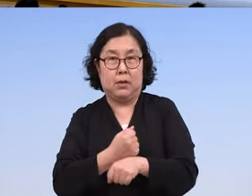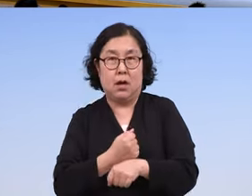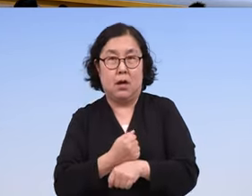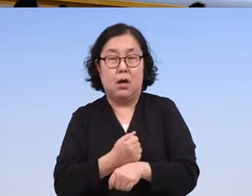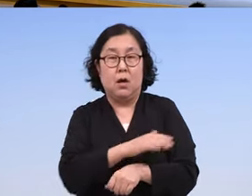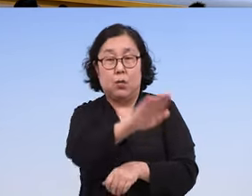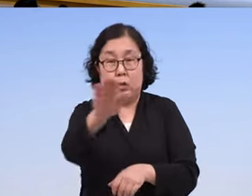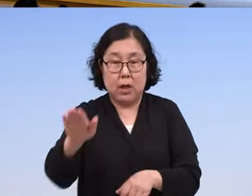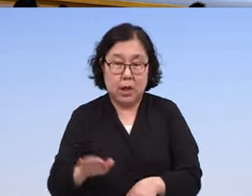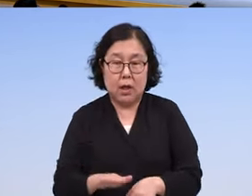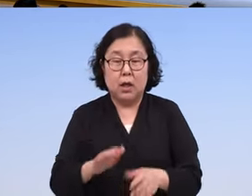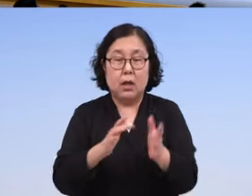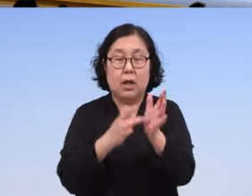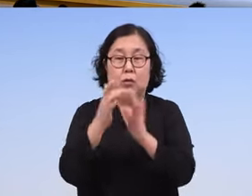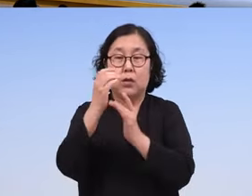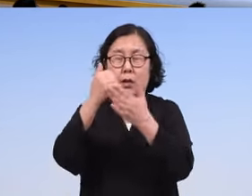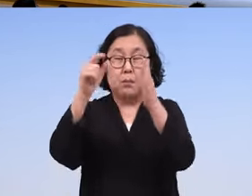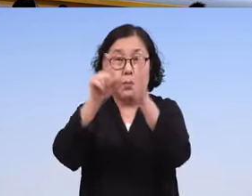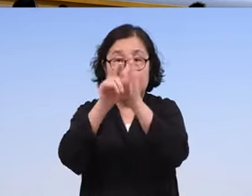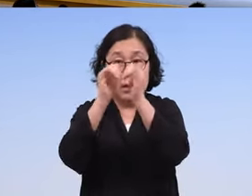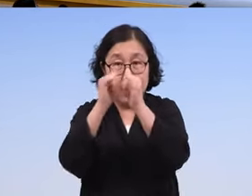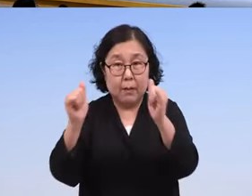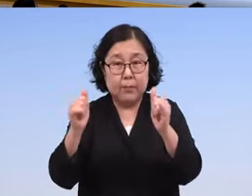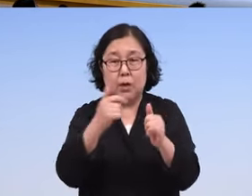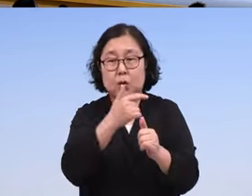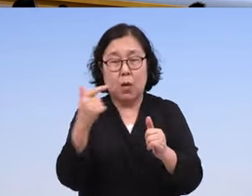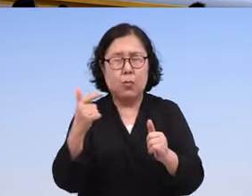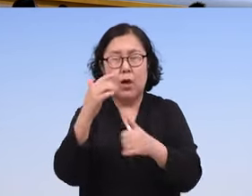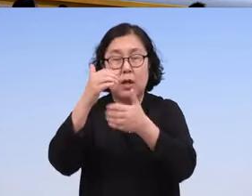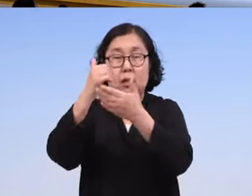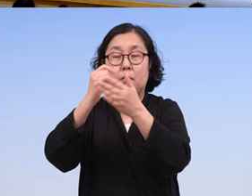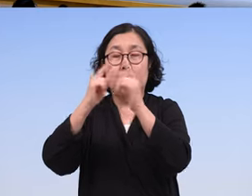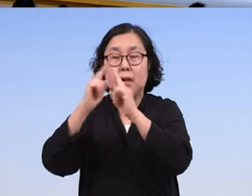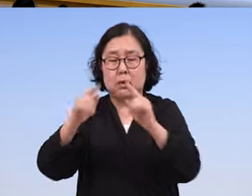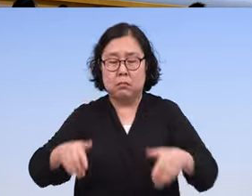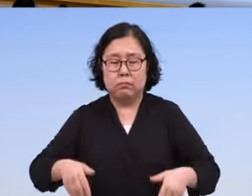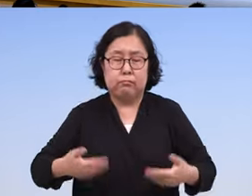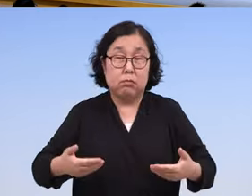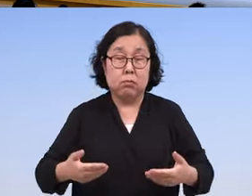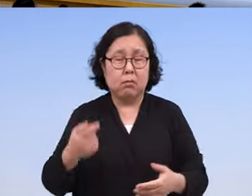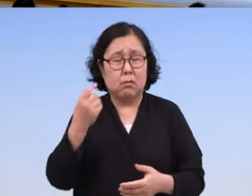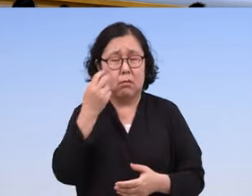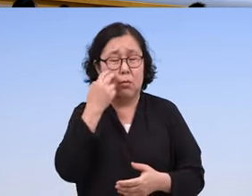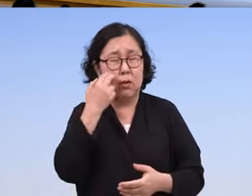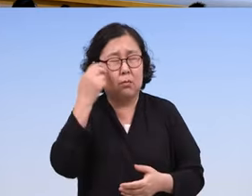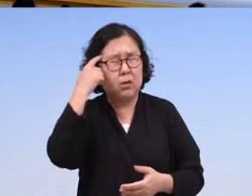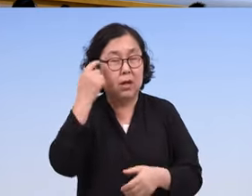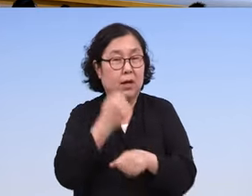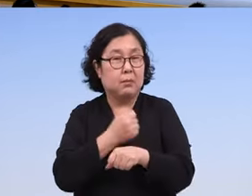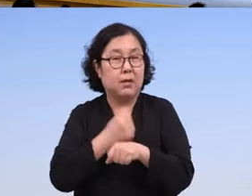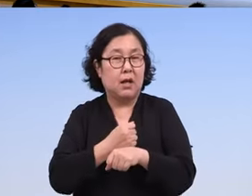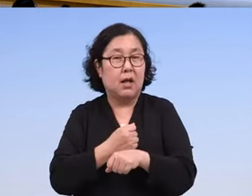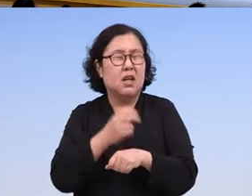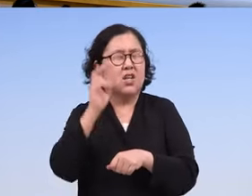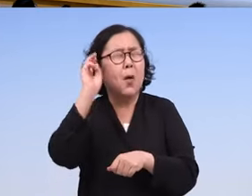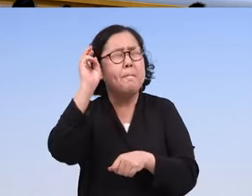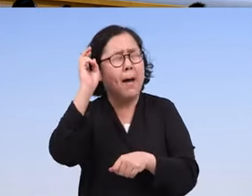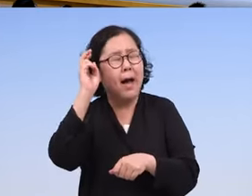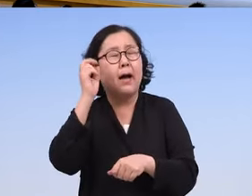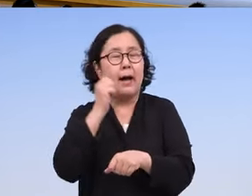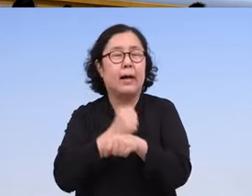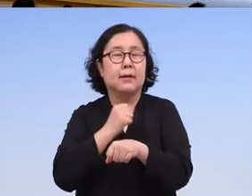여기 수많은 예수 믿는 사람들이 하나님의 말씀을 가볍게 받는 게 농담으로 여기는, 농담으로. 뭐 그런 일이